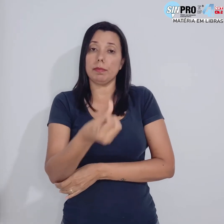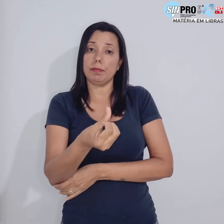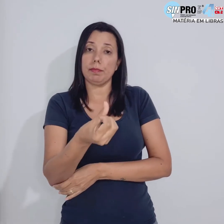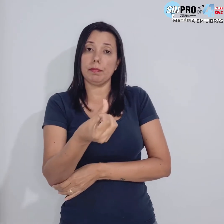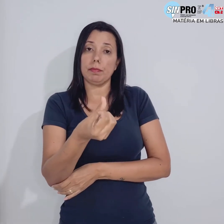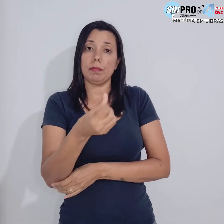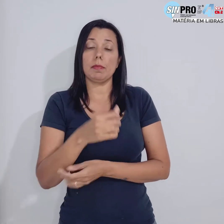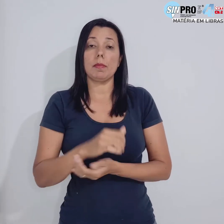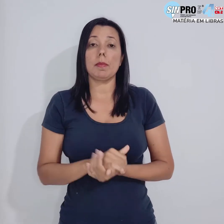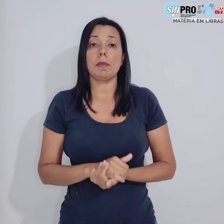1996.